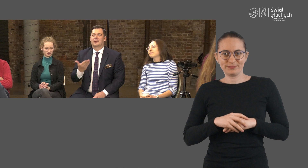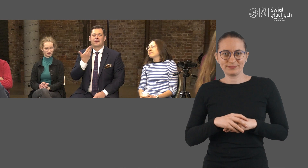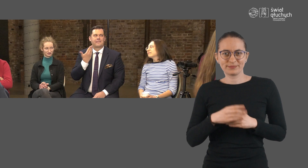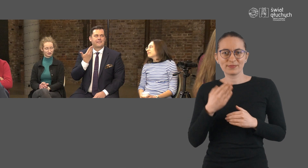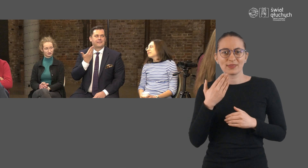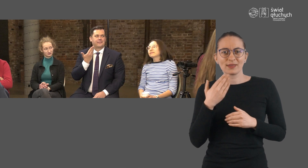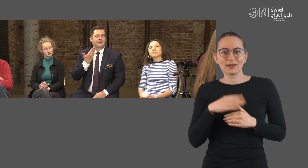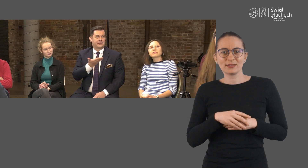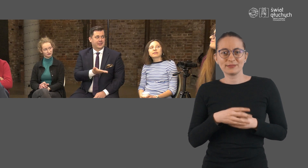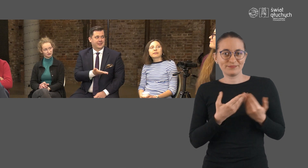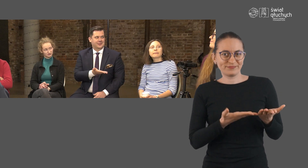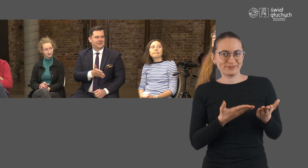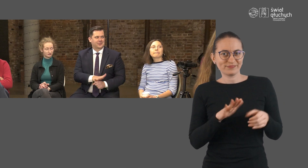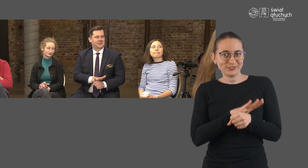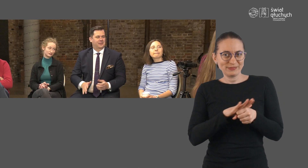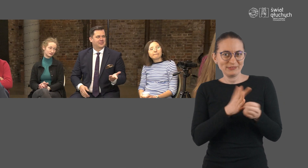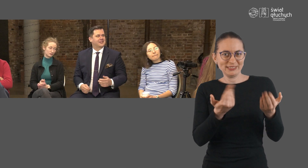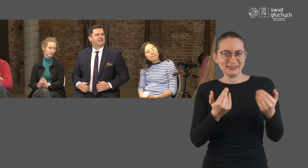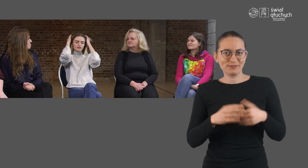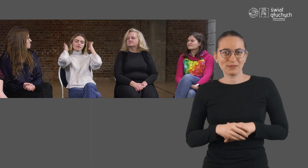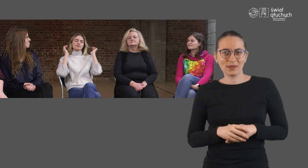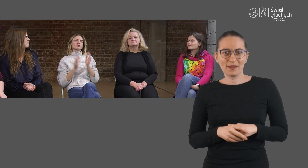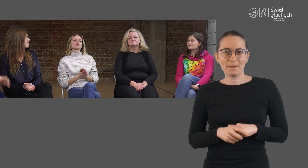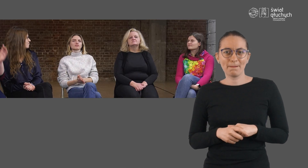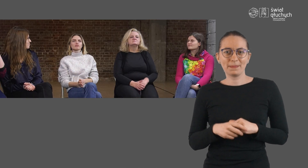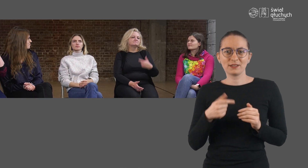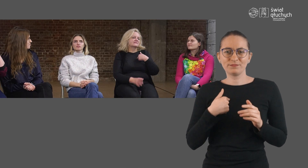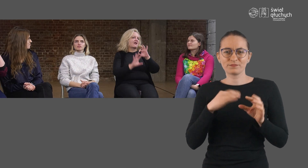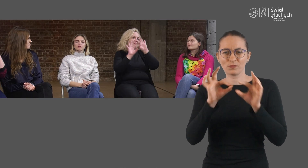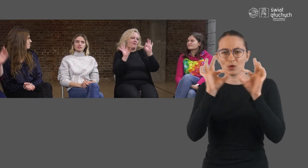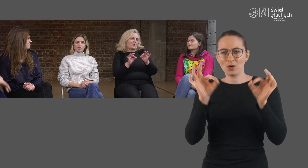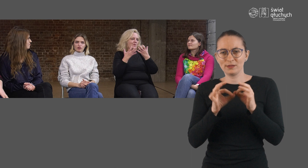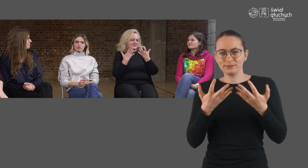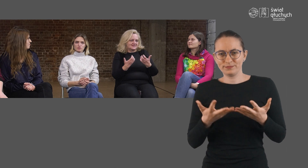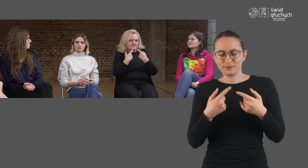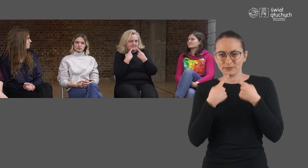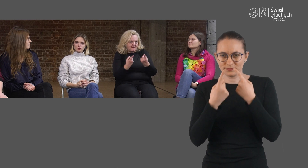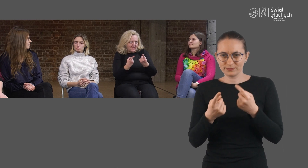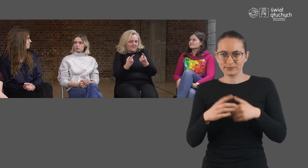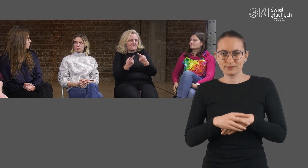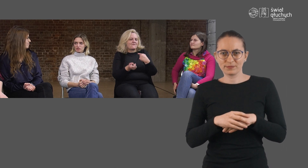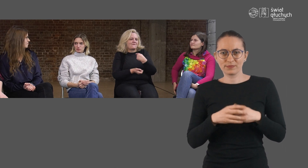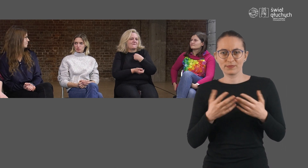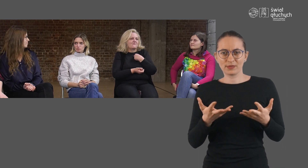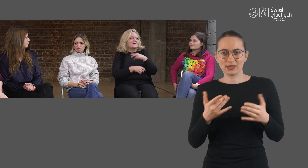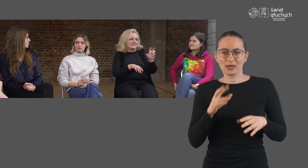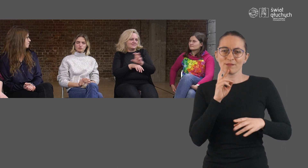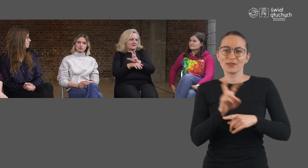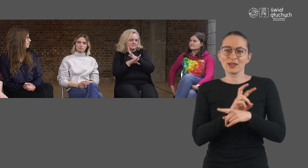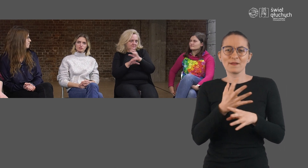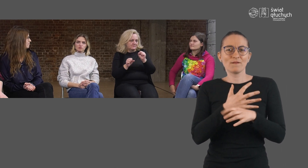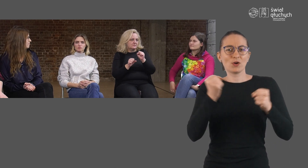Tak, ale nawiązałam po prostu do tego, co kolega mówił. Chcesz jeszcze? Proszę bardzo. Ja ogólnie chciałam powiedzieć, po skończeniu technikum,